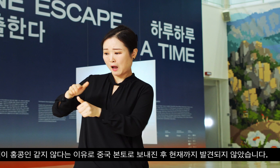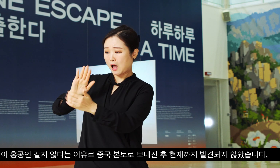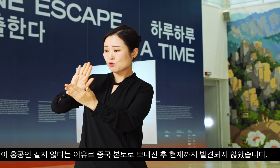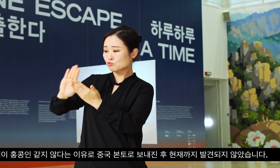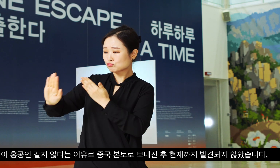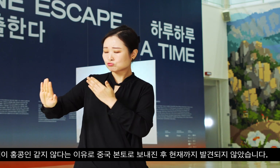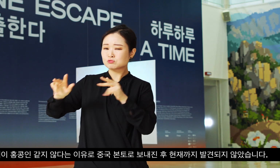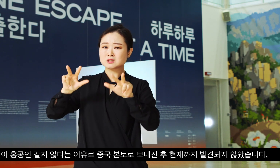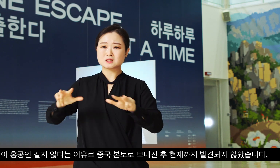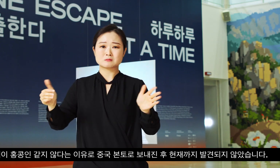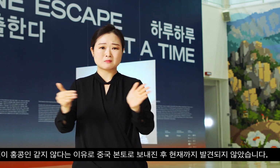발견되지 않았습니다.